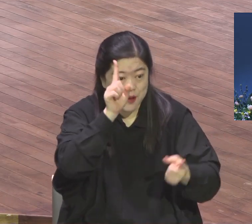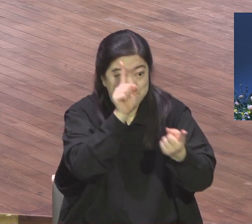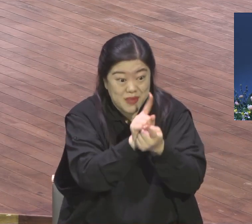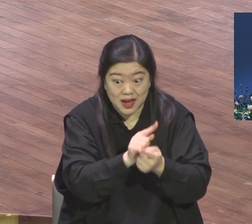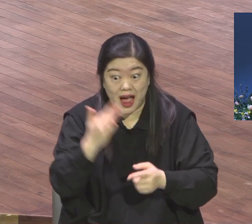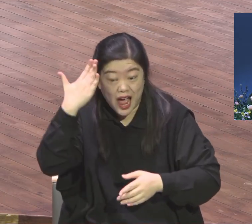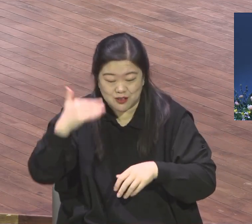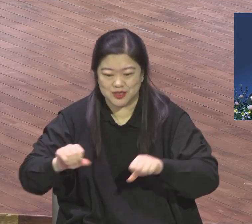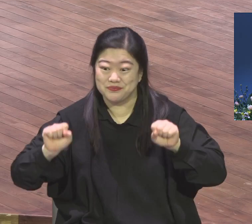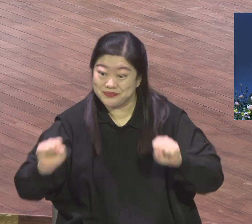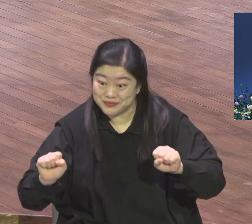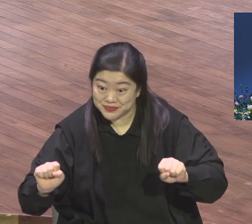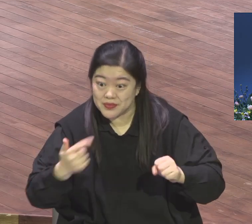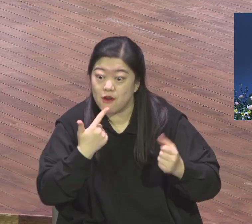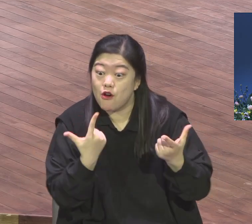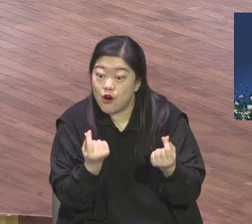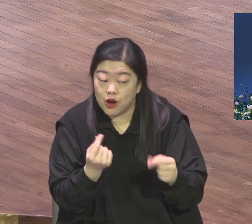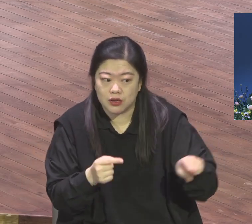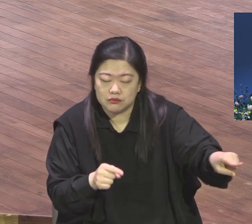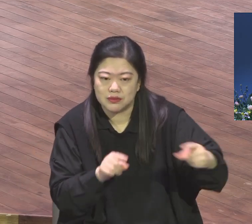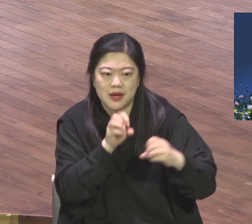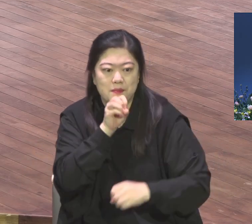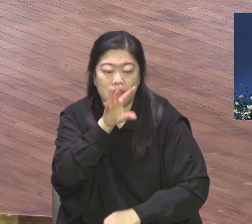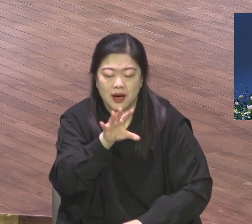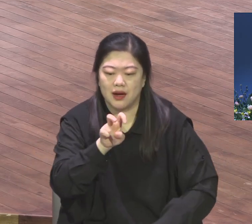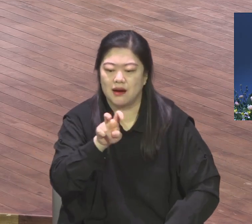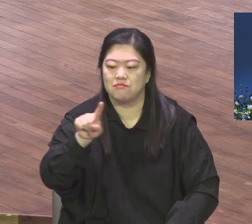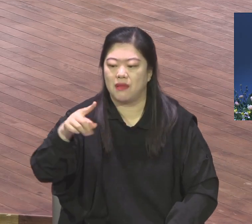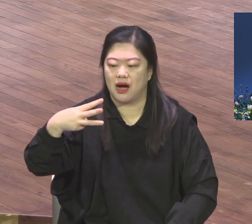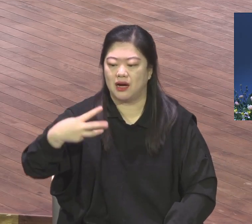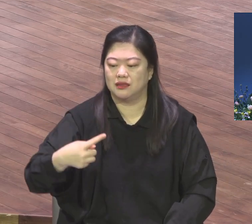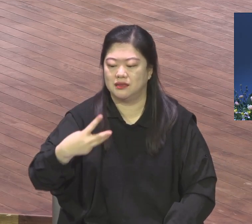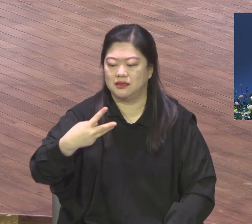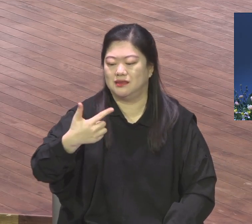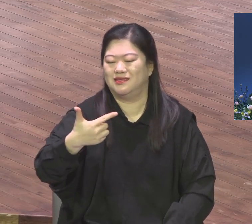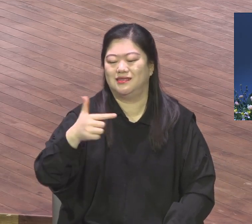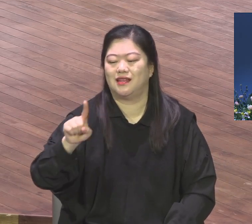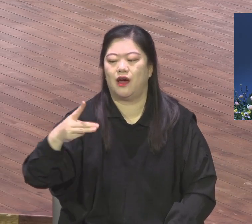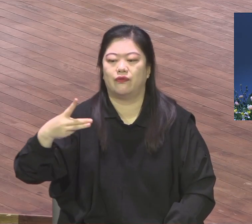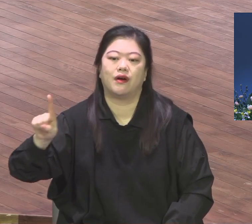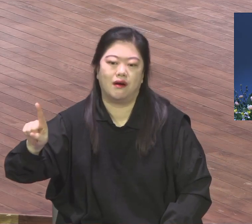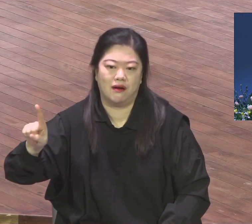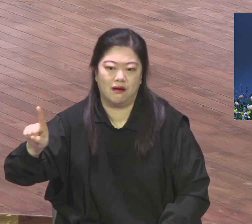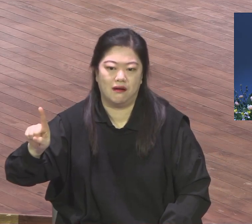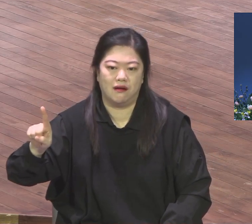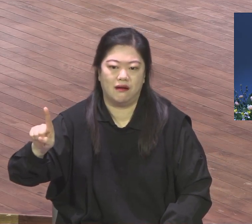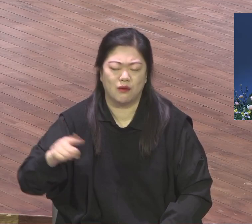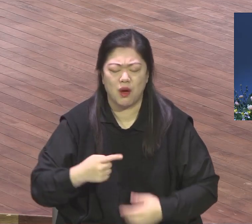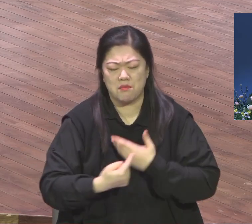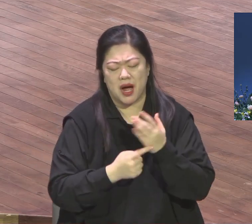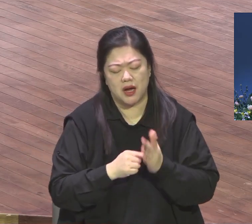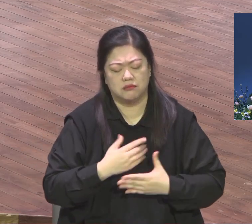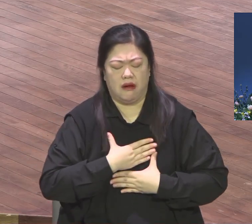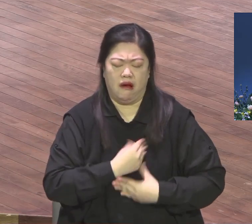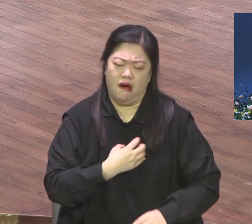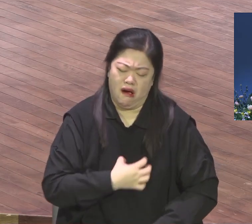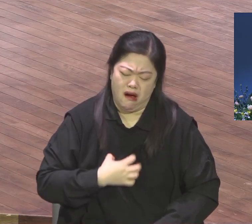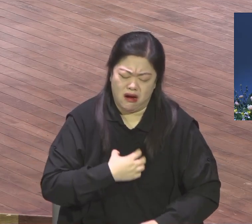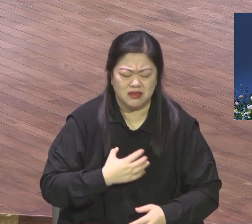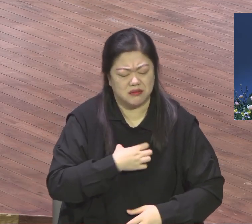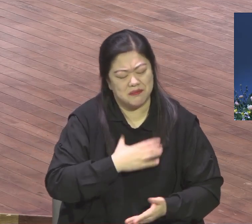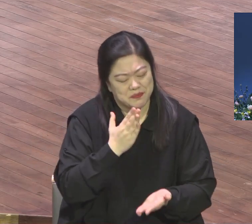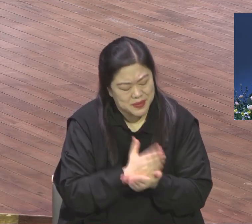더 인내하세요. 그 인사입니다. 예수님 다시 오십니다. 위로도 되고 힘도 되고 치유도 되고 결단도 되고